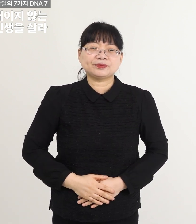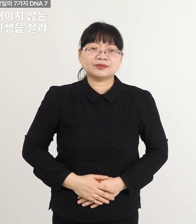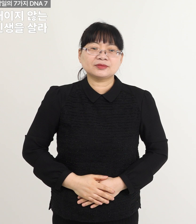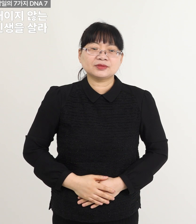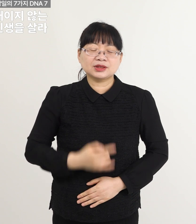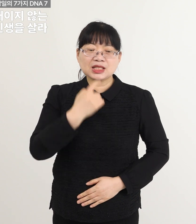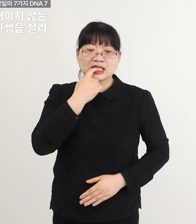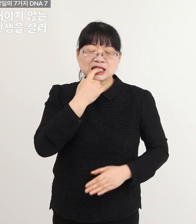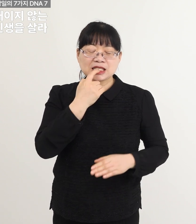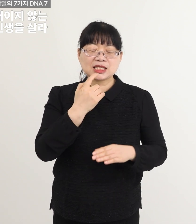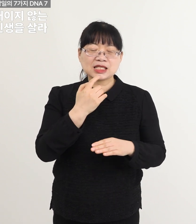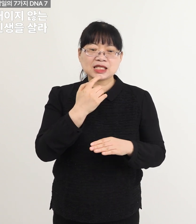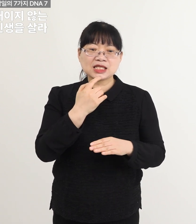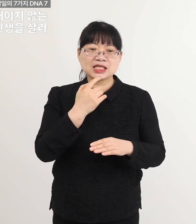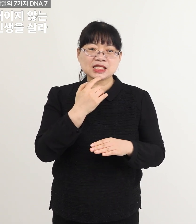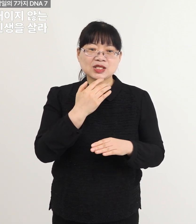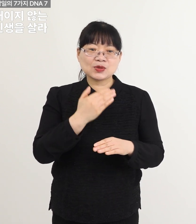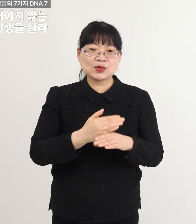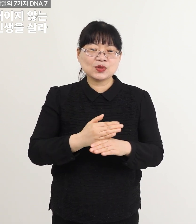민주투사들을